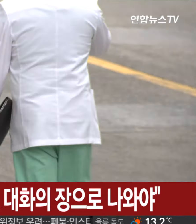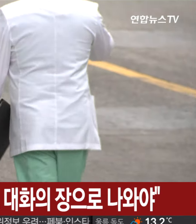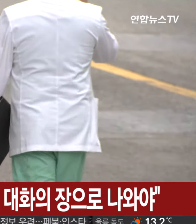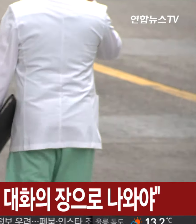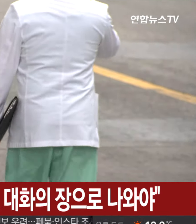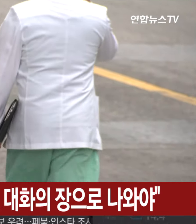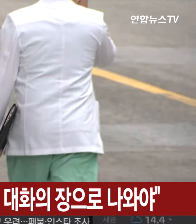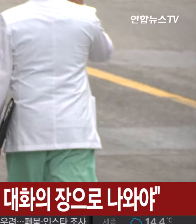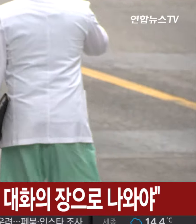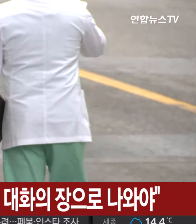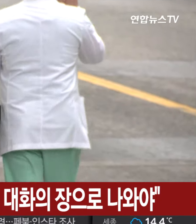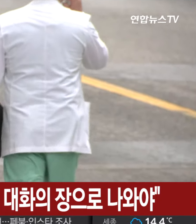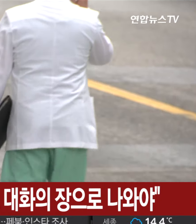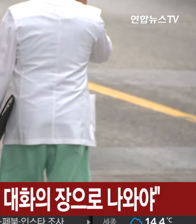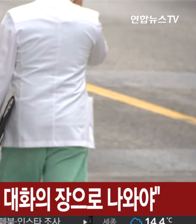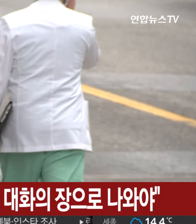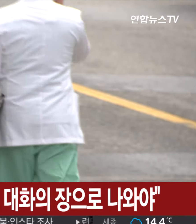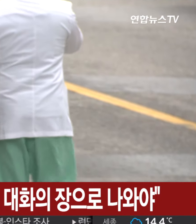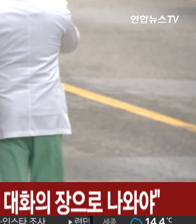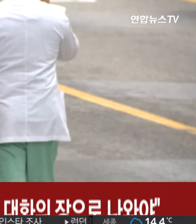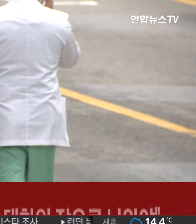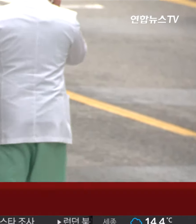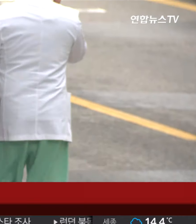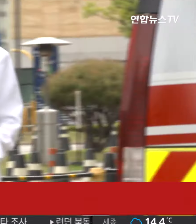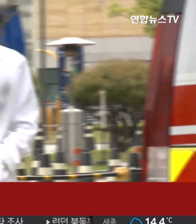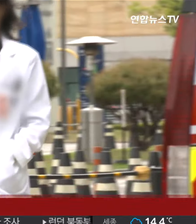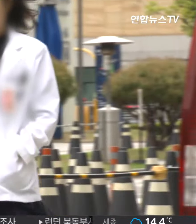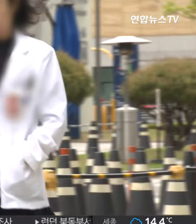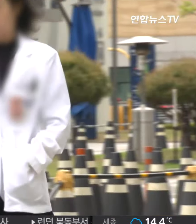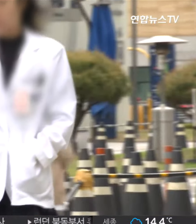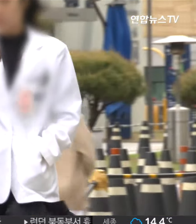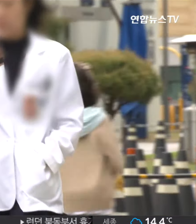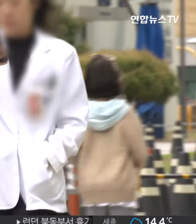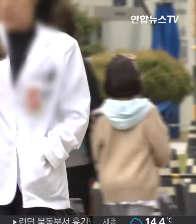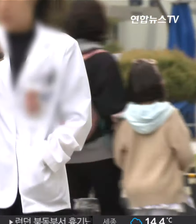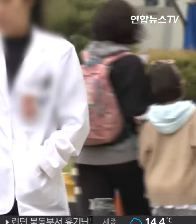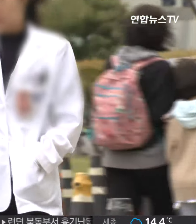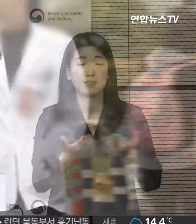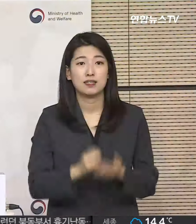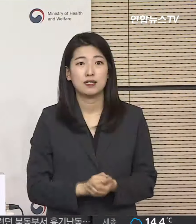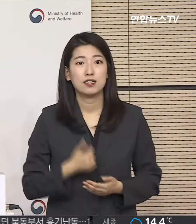촉구하고 있습니다. 박민수 보건복지부 차관의 발언도 들어보겠습니다.